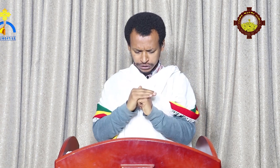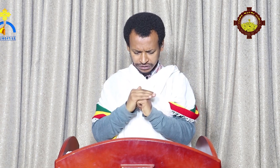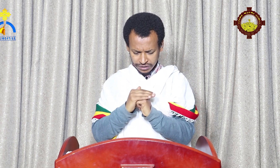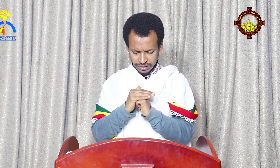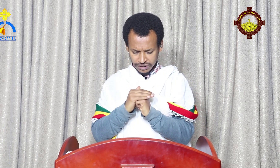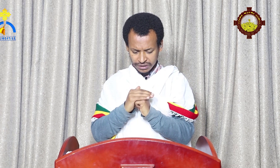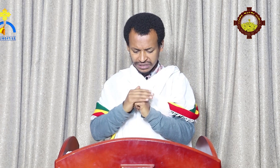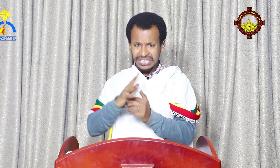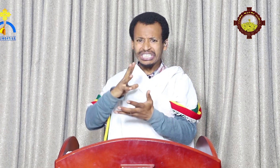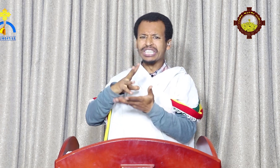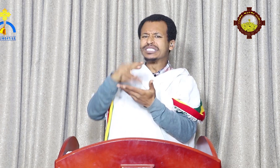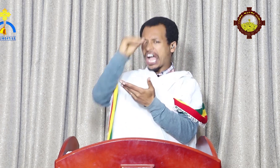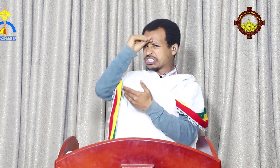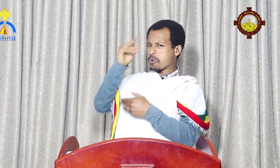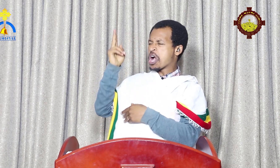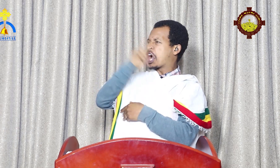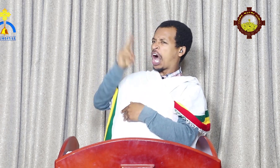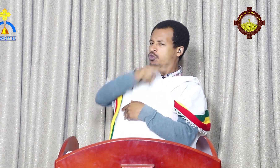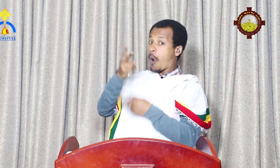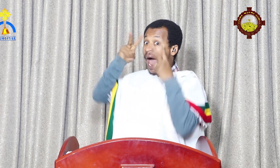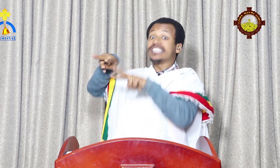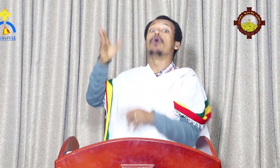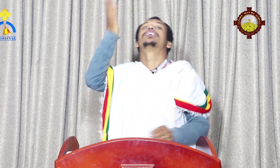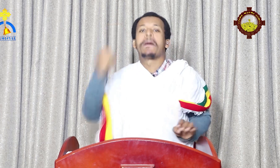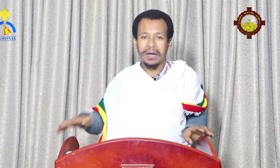የሚያመልኩት ትምህርታቸውን ከቱ አይተውት ነበር